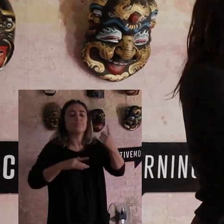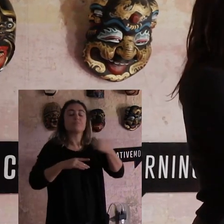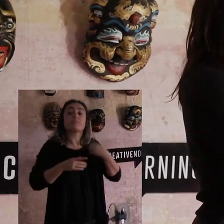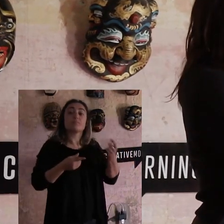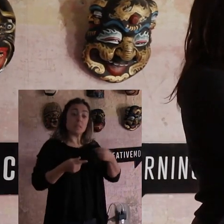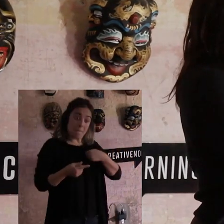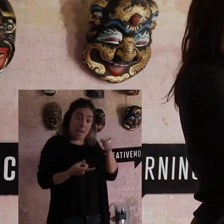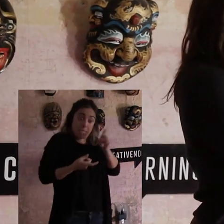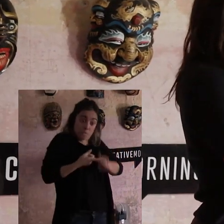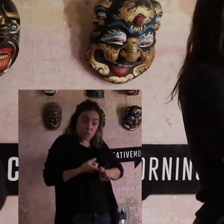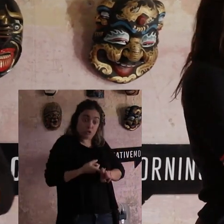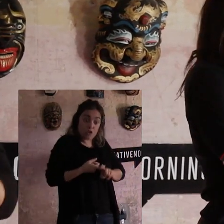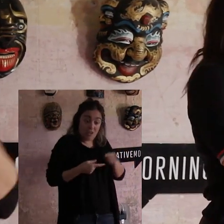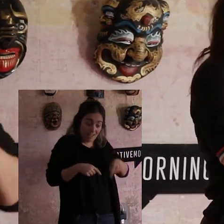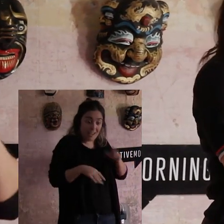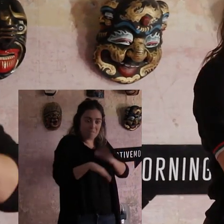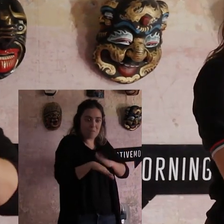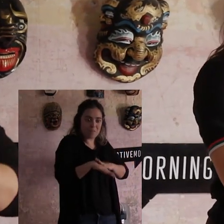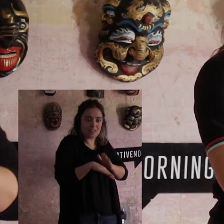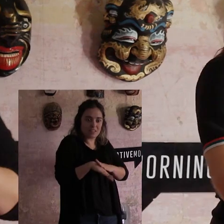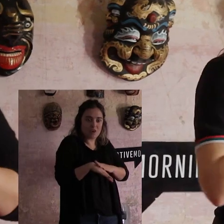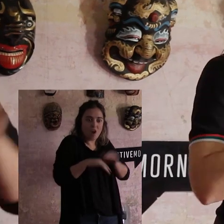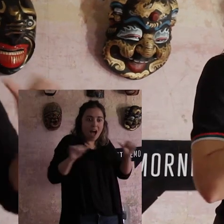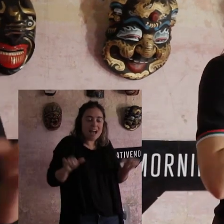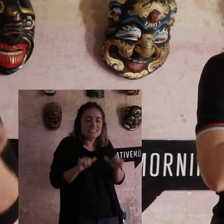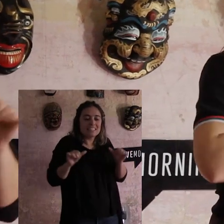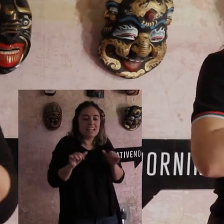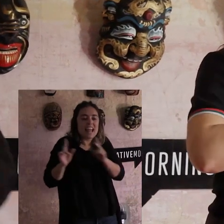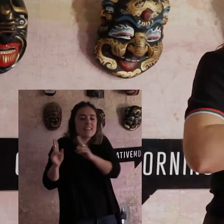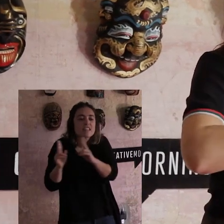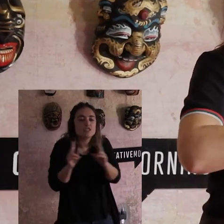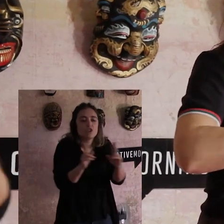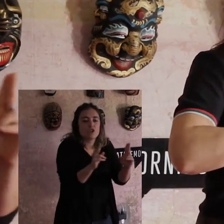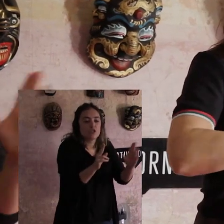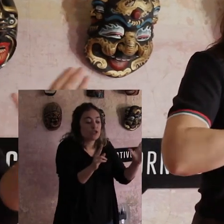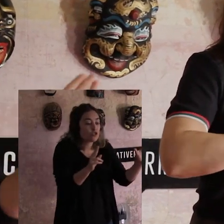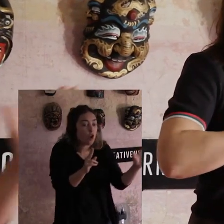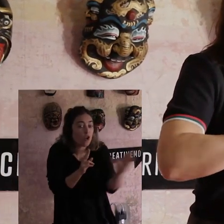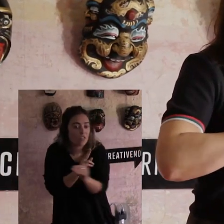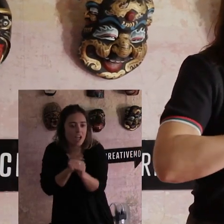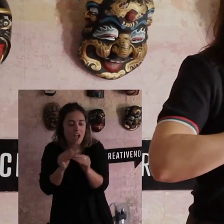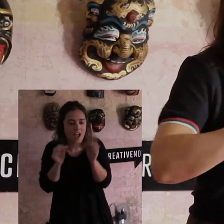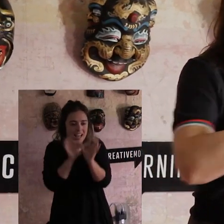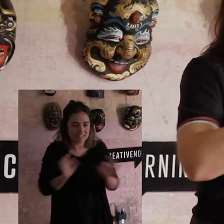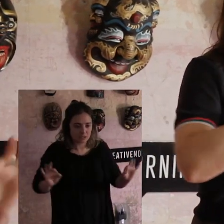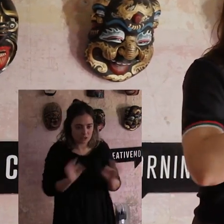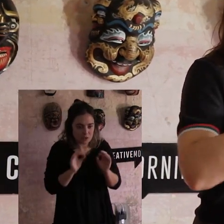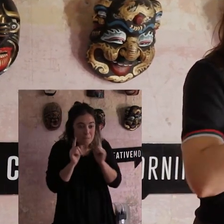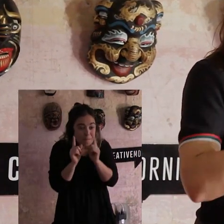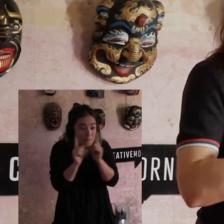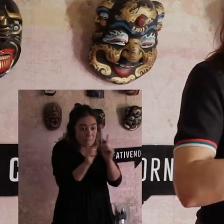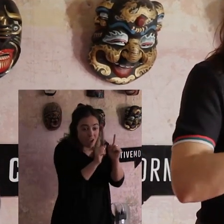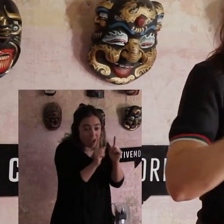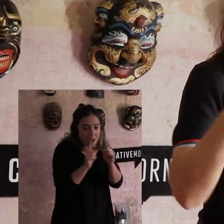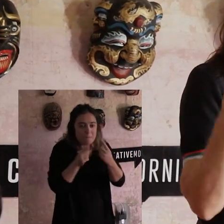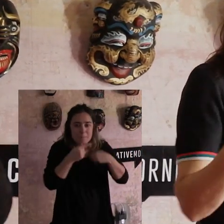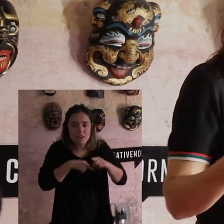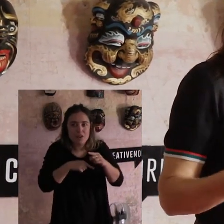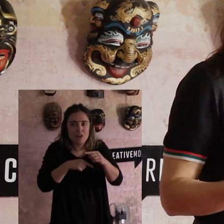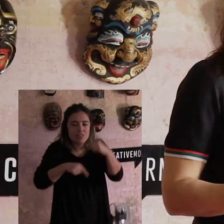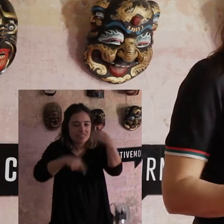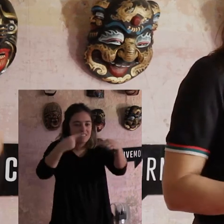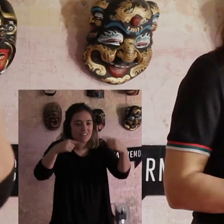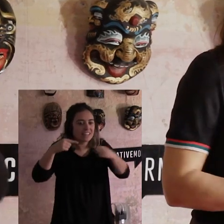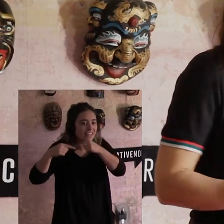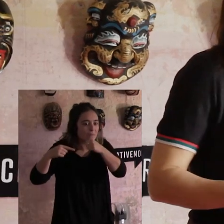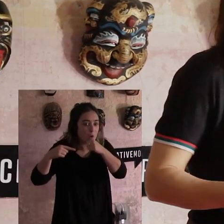contando, él hizo toda una edición con todos los Nemiquitepa y con una fusión. Entonces, salió